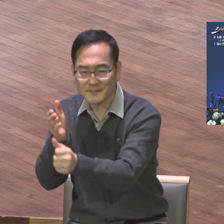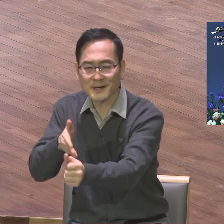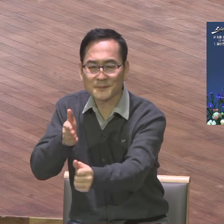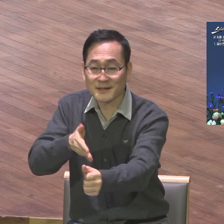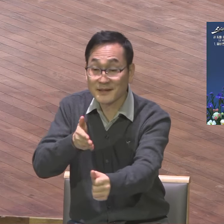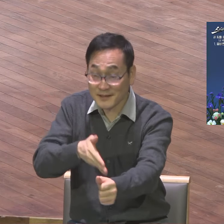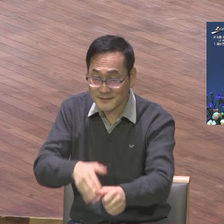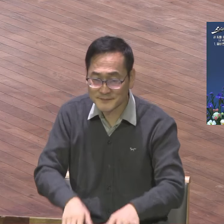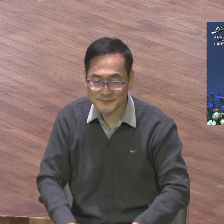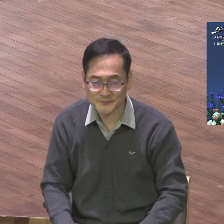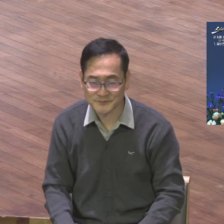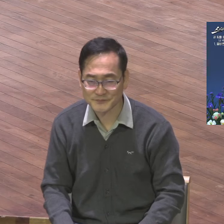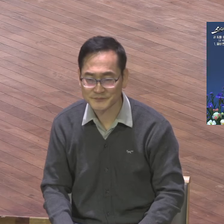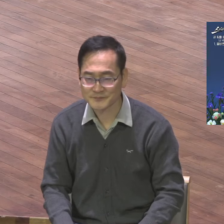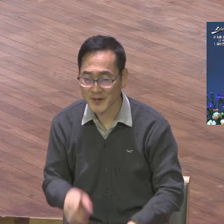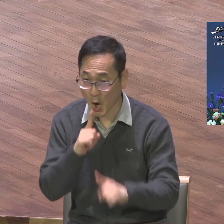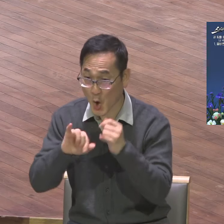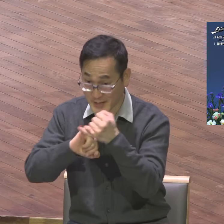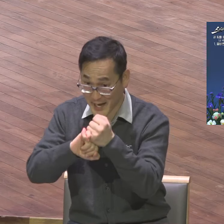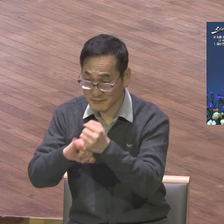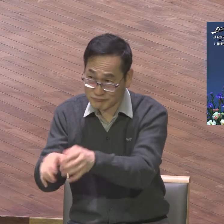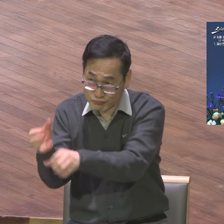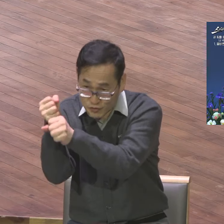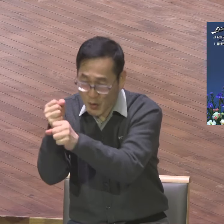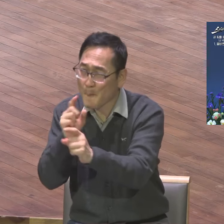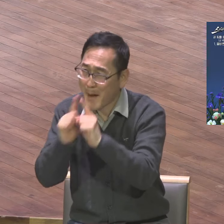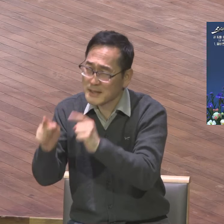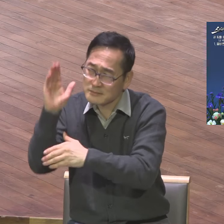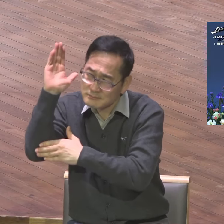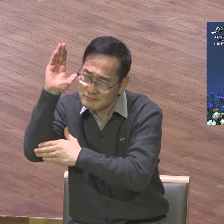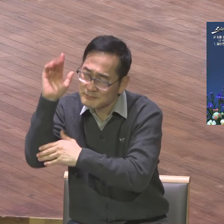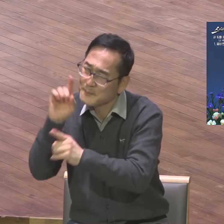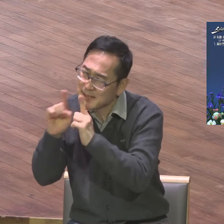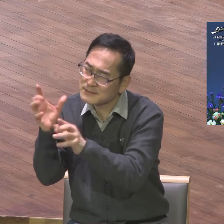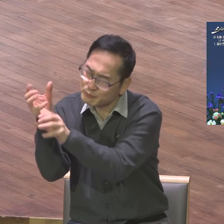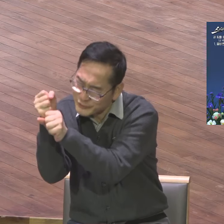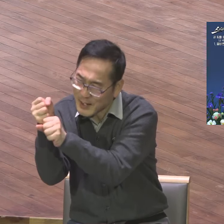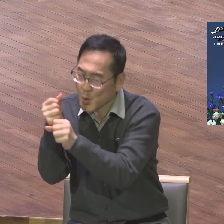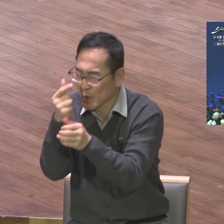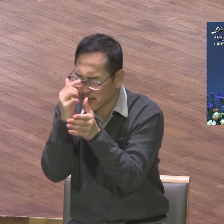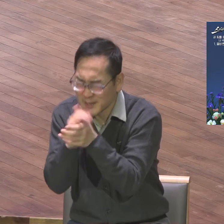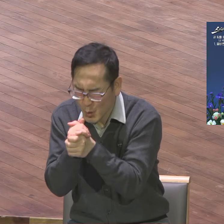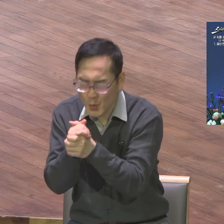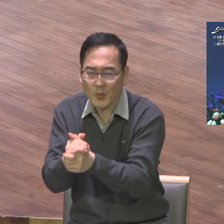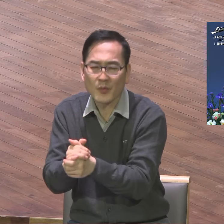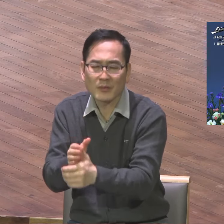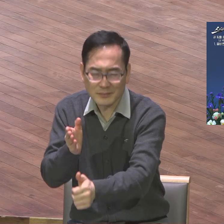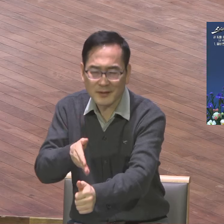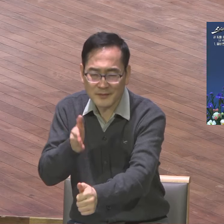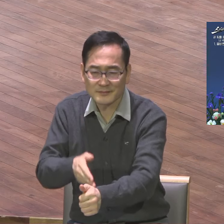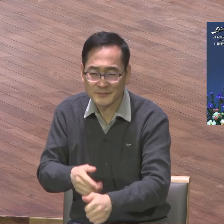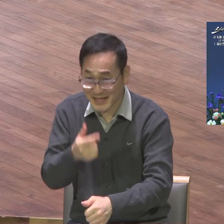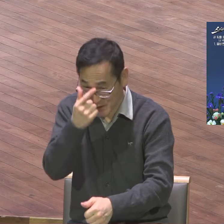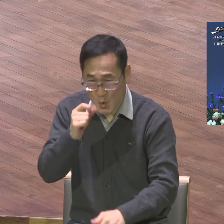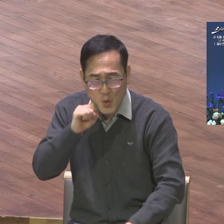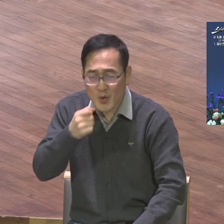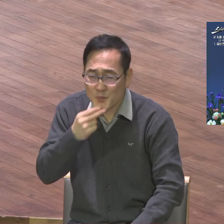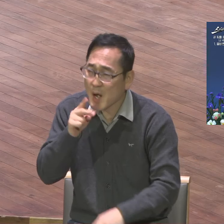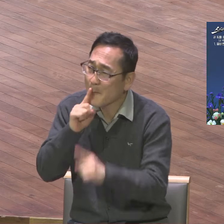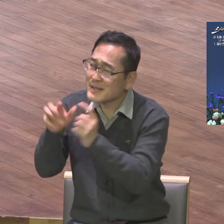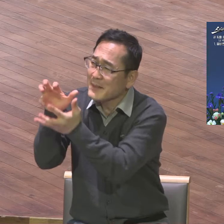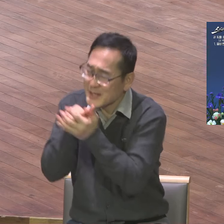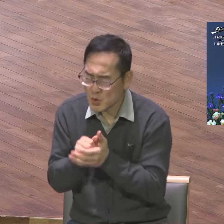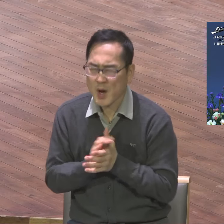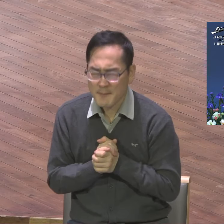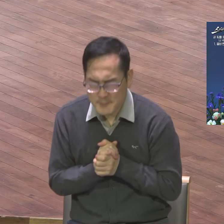언약 붙잡고 기도하면 돼요. 그냥 강단 매치 잡고 기도하면 된다니까요. 기도가 어렵지 않습니다. 그냥 말씀 들은 거 가지고